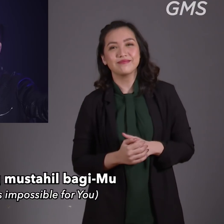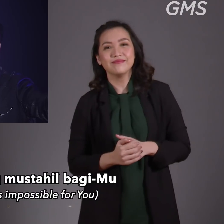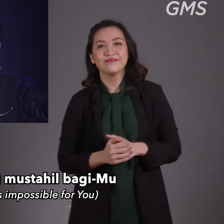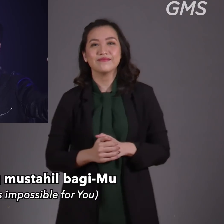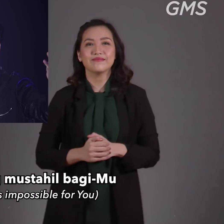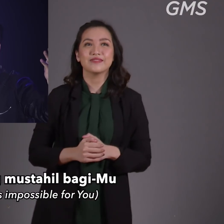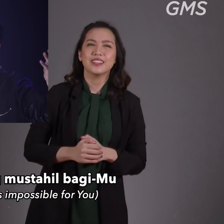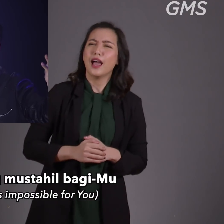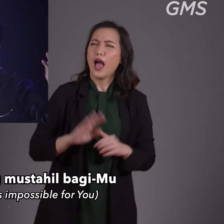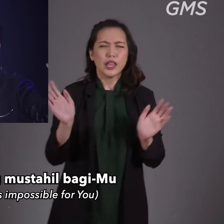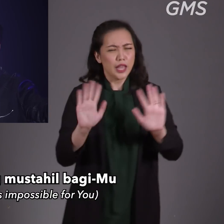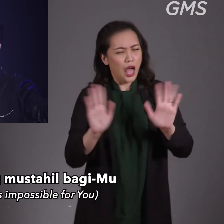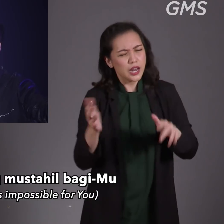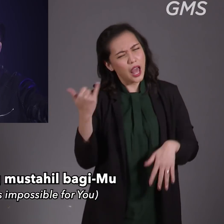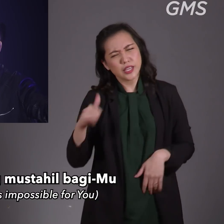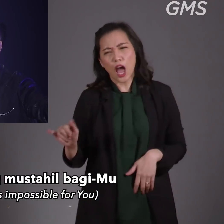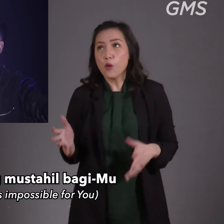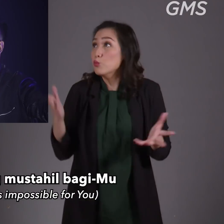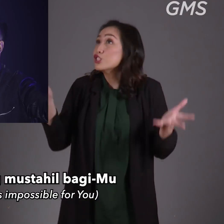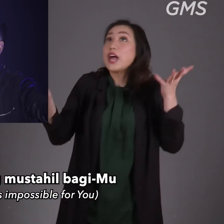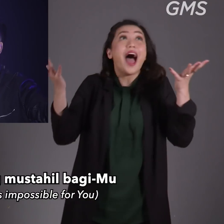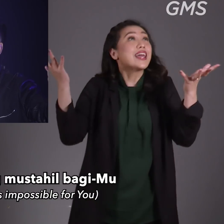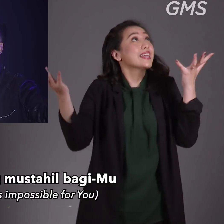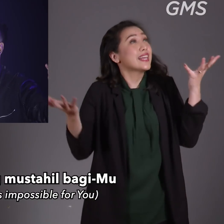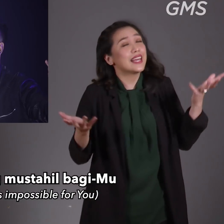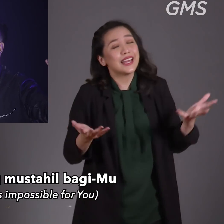selamatkanku. Tiada yang